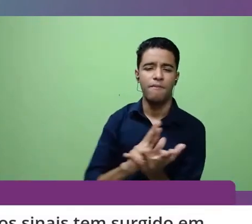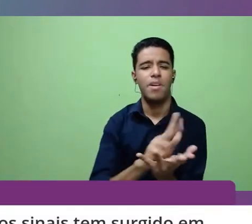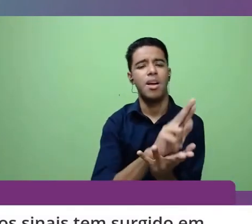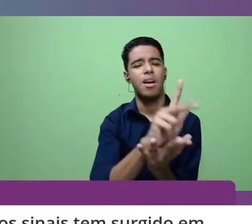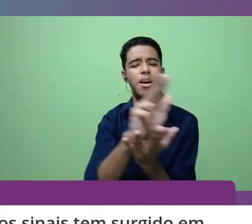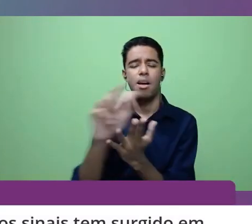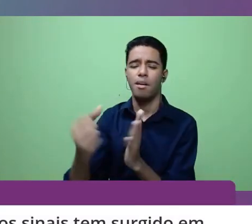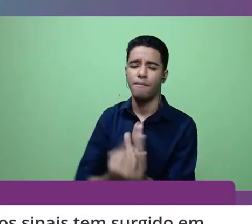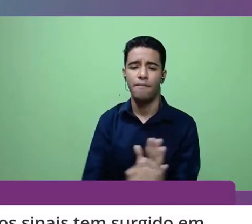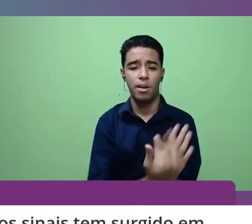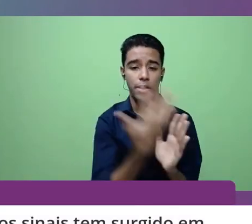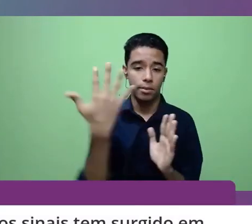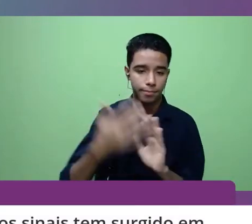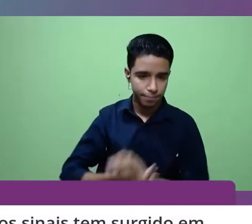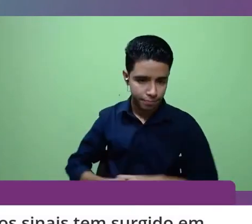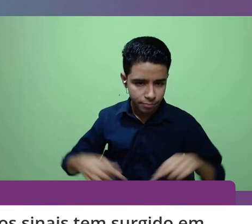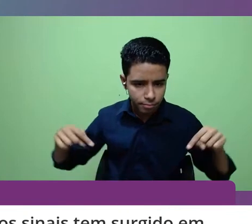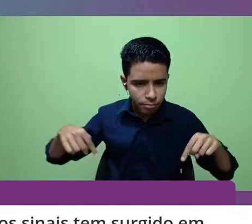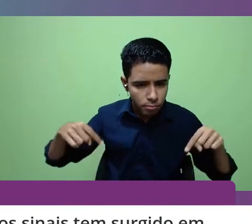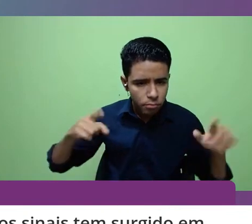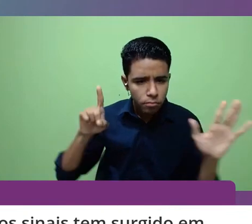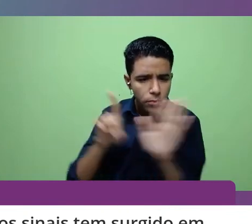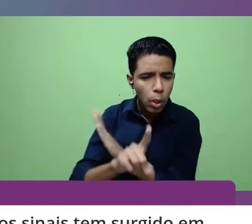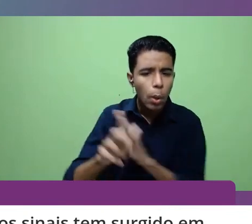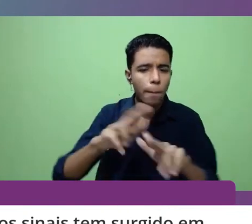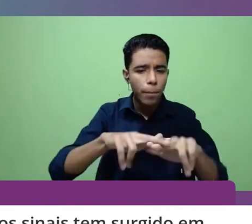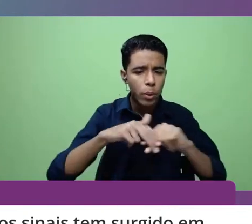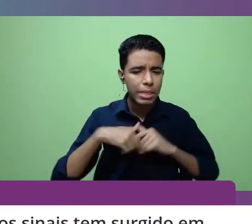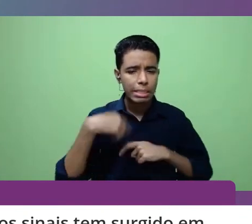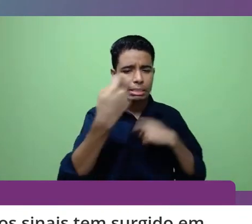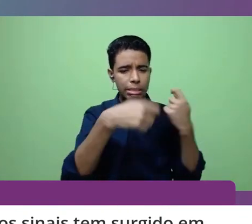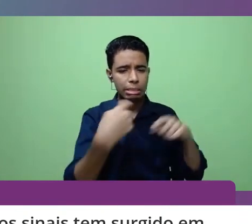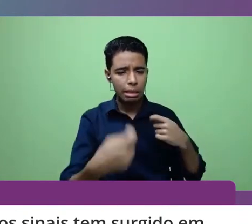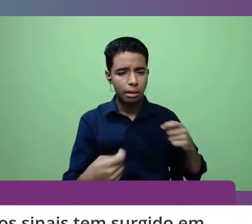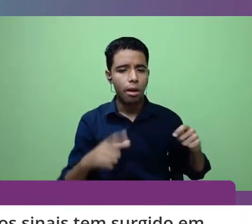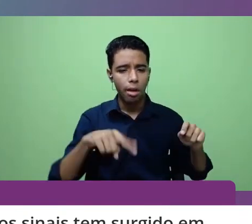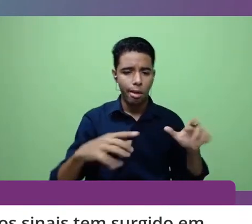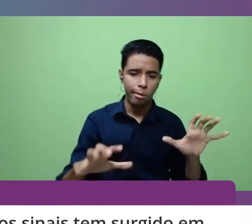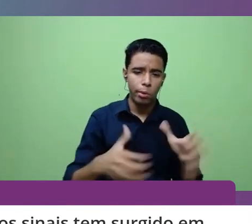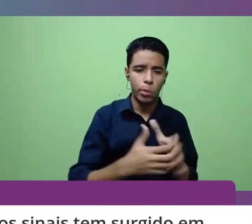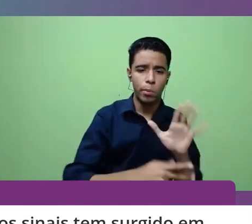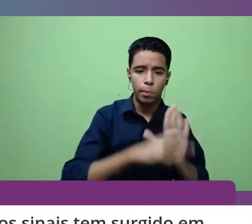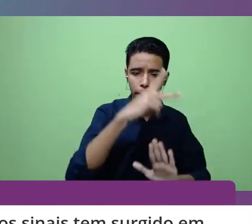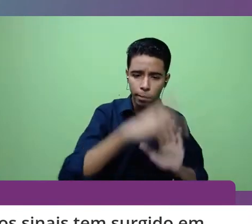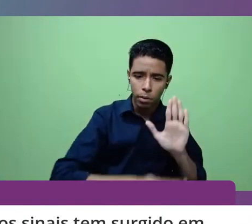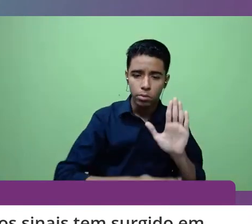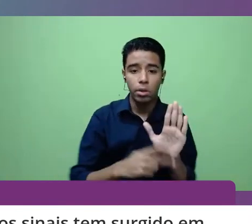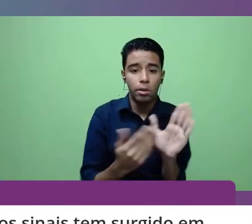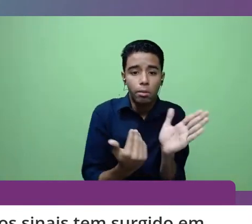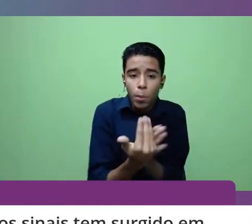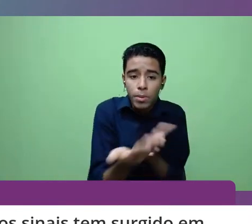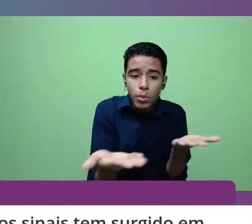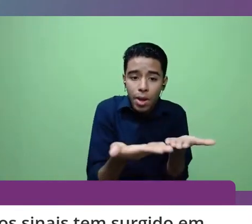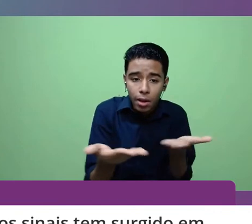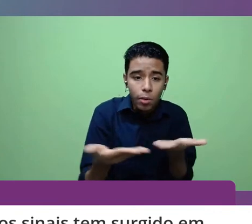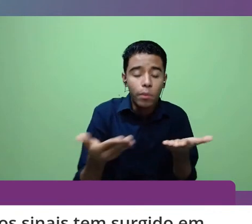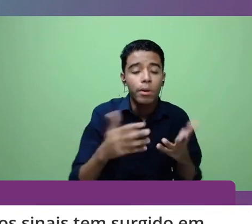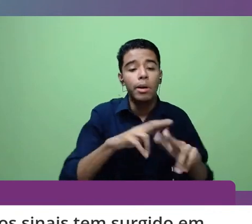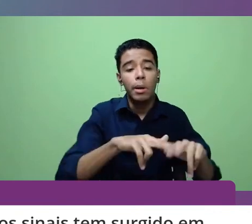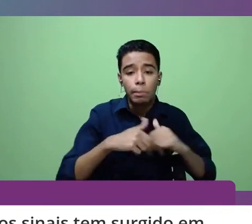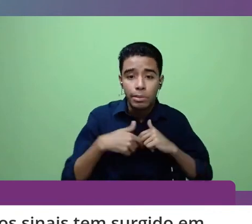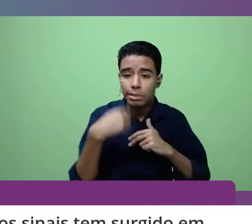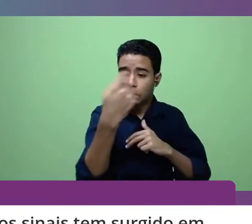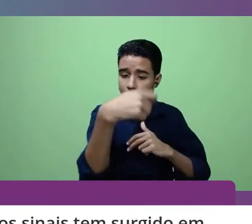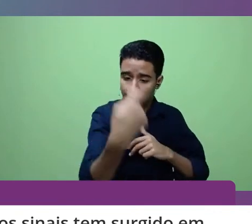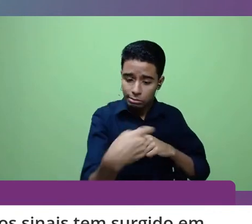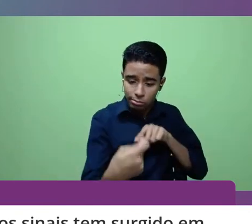porque muitos sinais têm surgido em projetos pioneiros, então leva um tempo para isso ser canonizado. Leva um tempo para que esse sinal ele caia